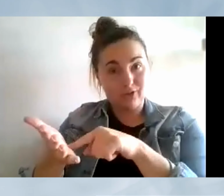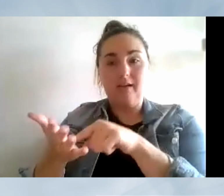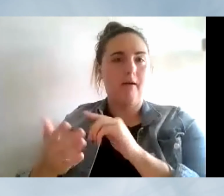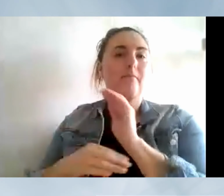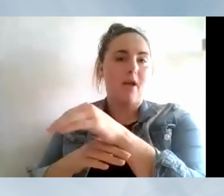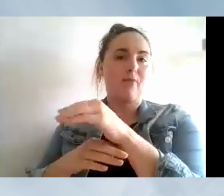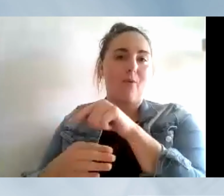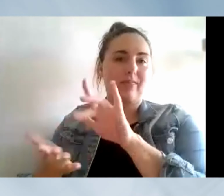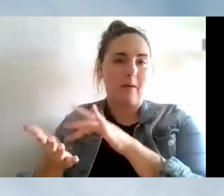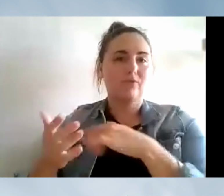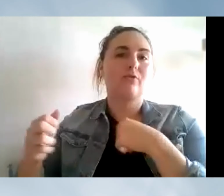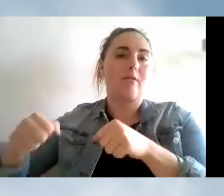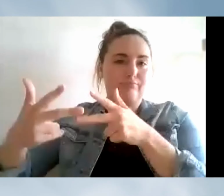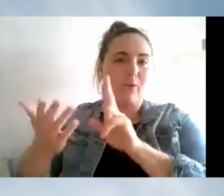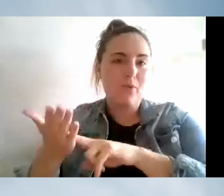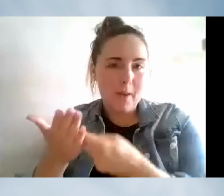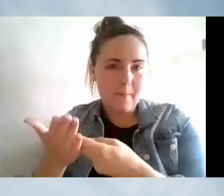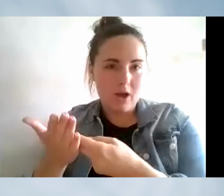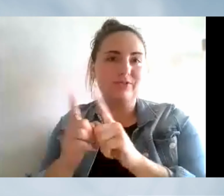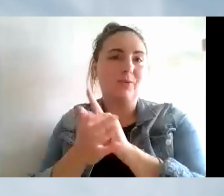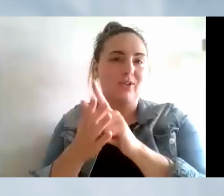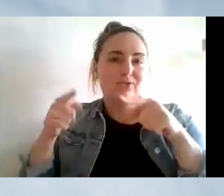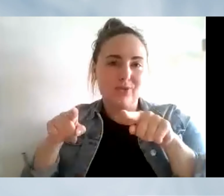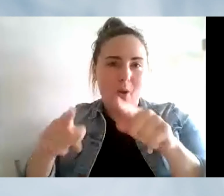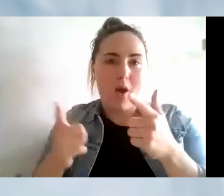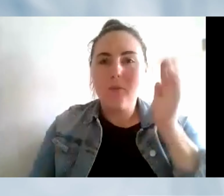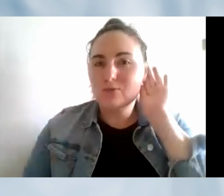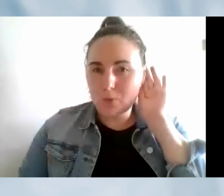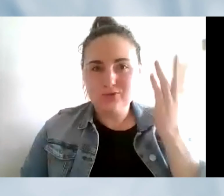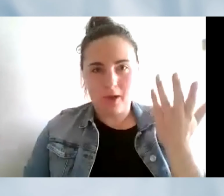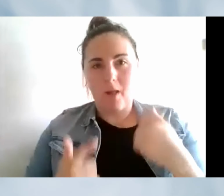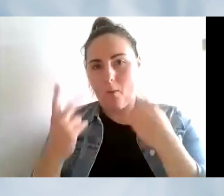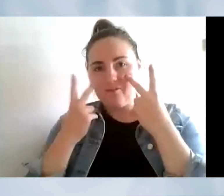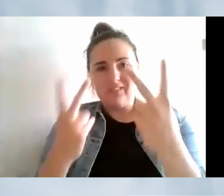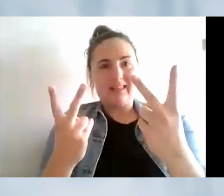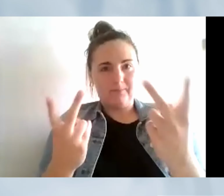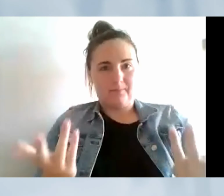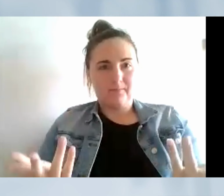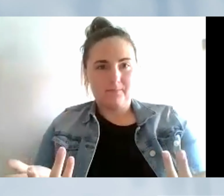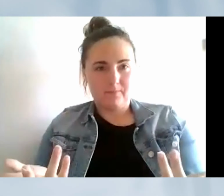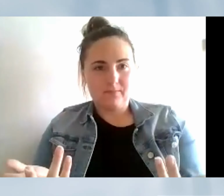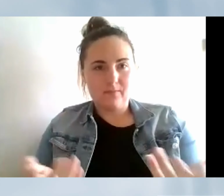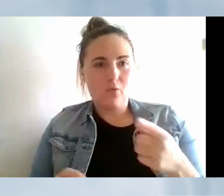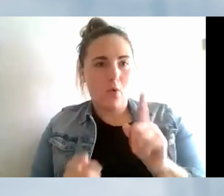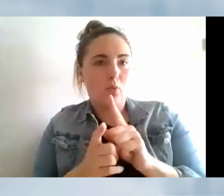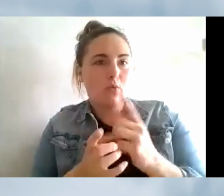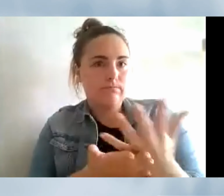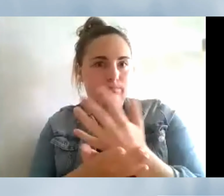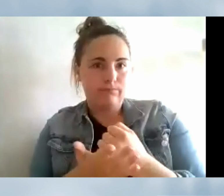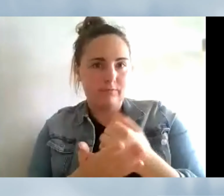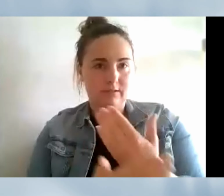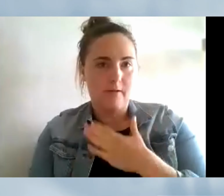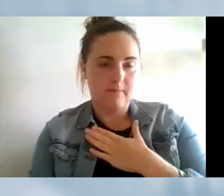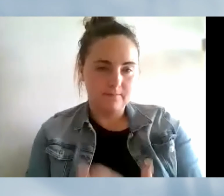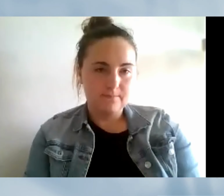tudi, zraven imam tablični računalnik, preko tega tabličnega računalnika se lahko povežem s tolmačem, ki posluša,